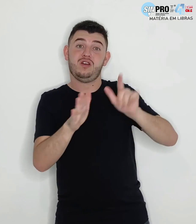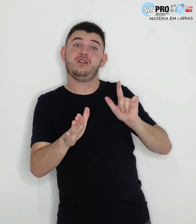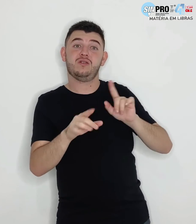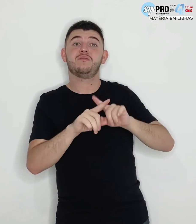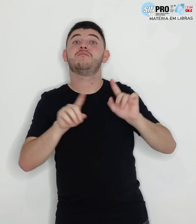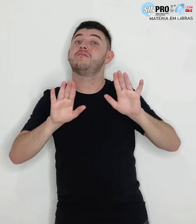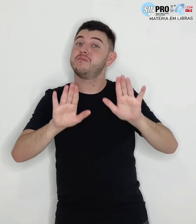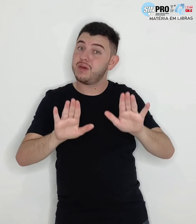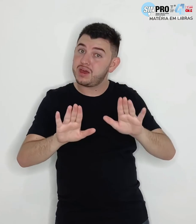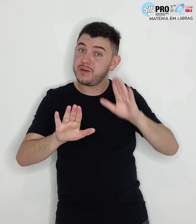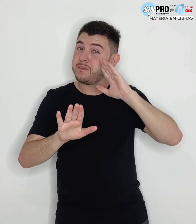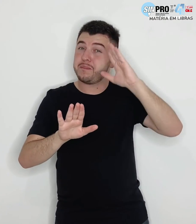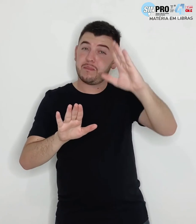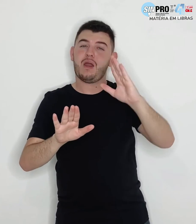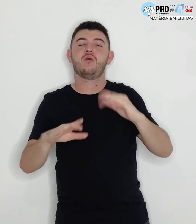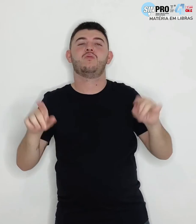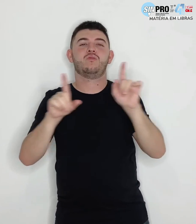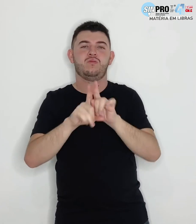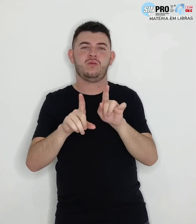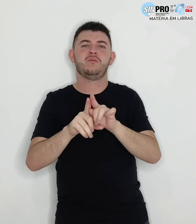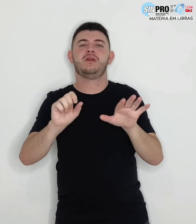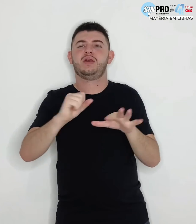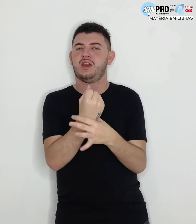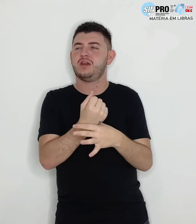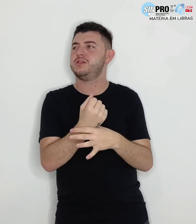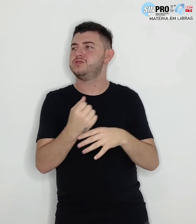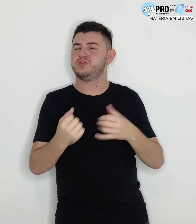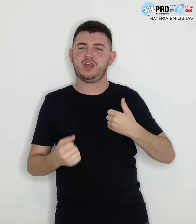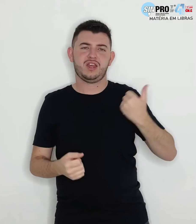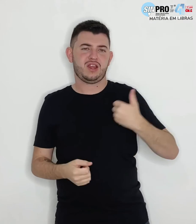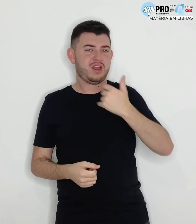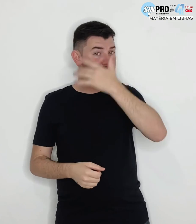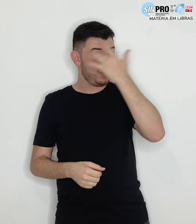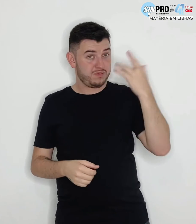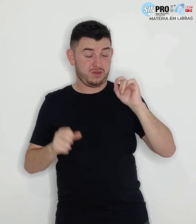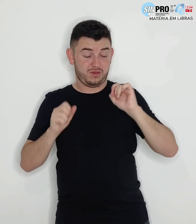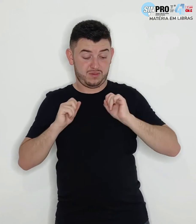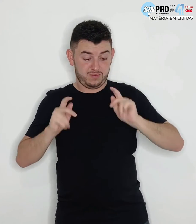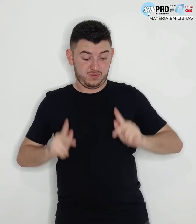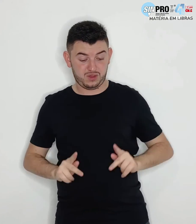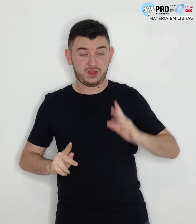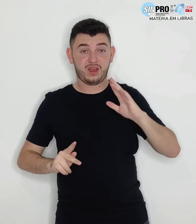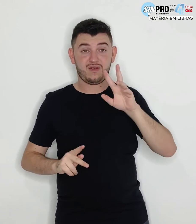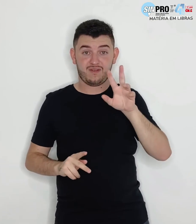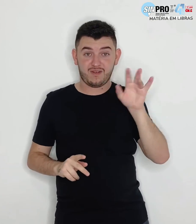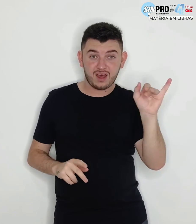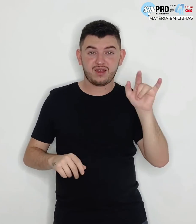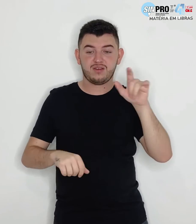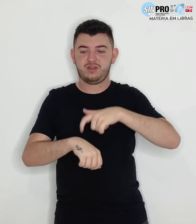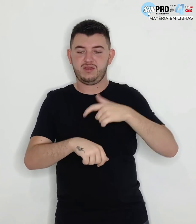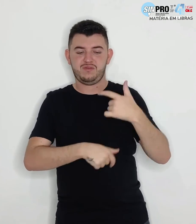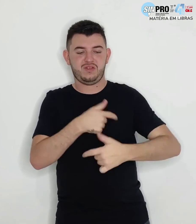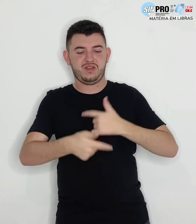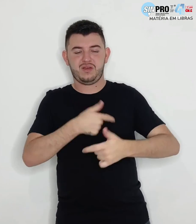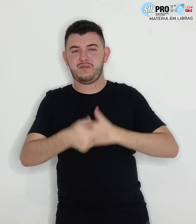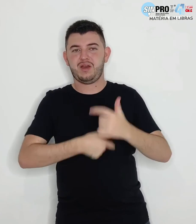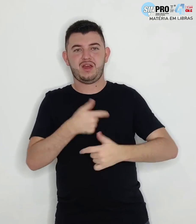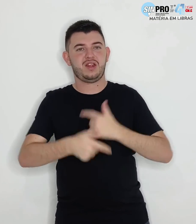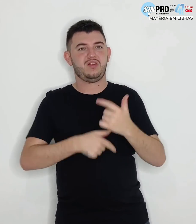feito precocemente, como principalmente acabou garantindo que a idade para aposentar e o tempo de contribuição não